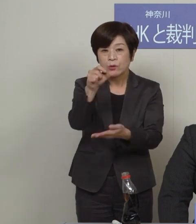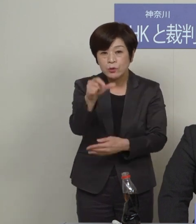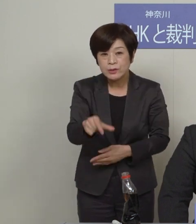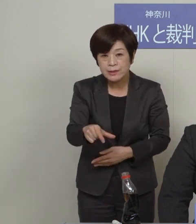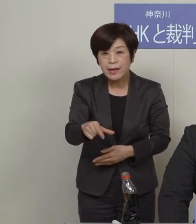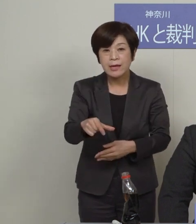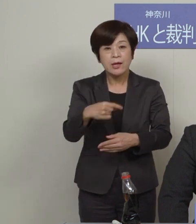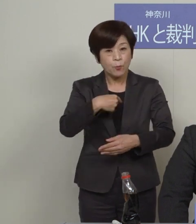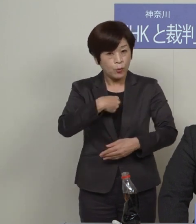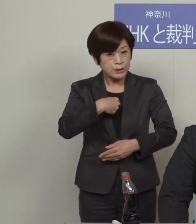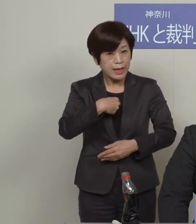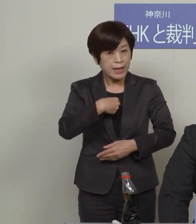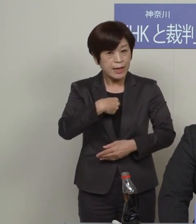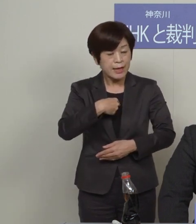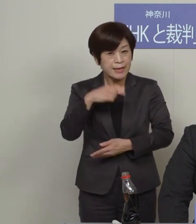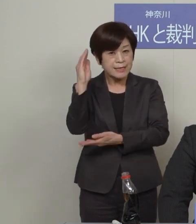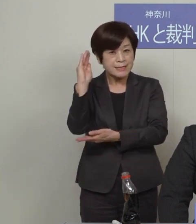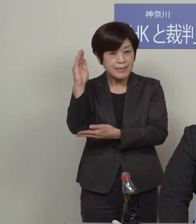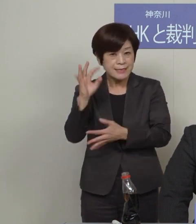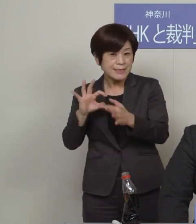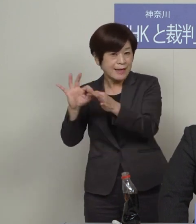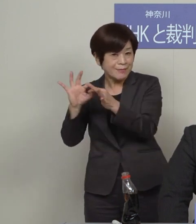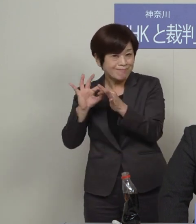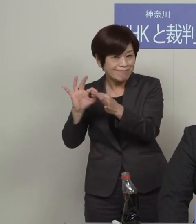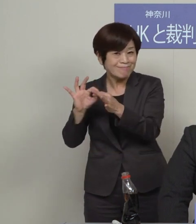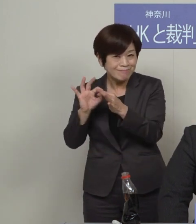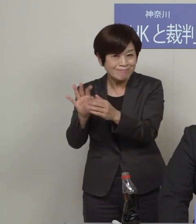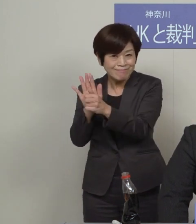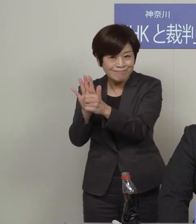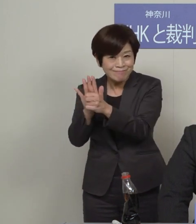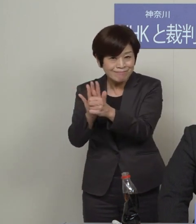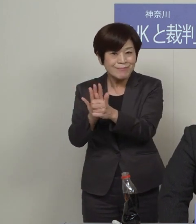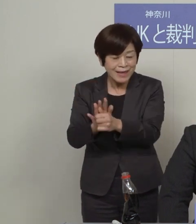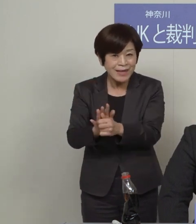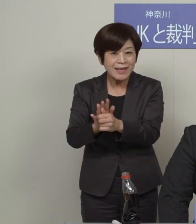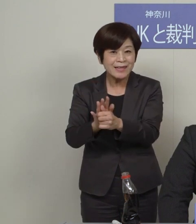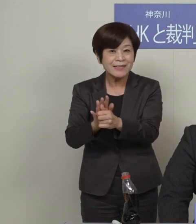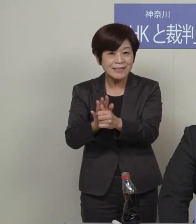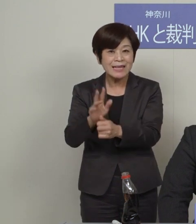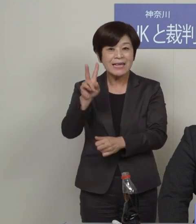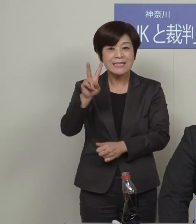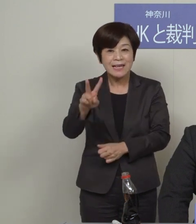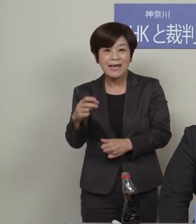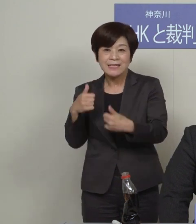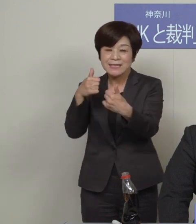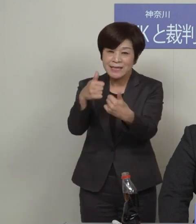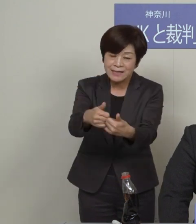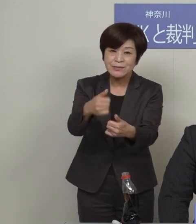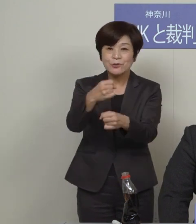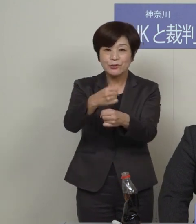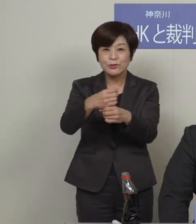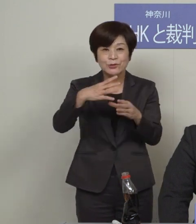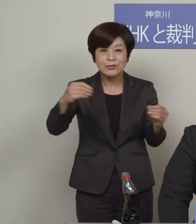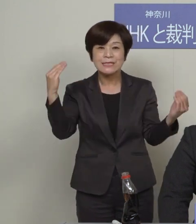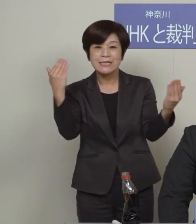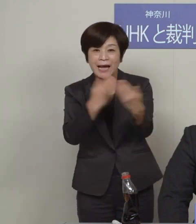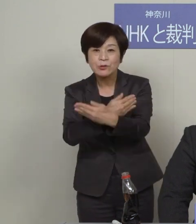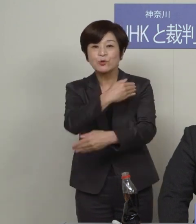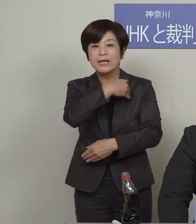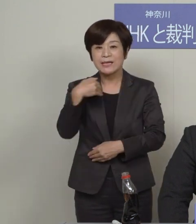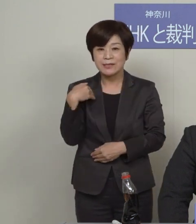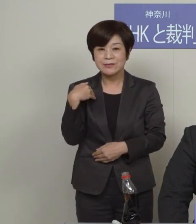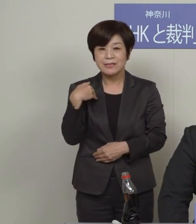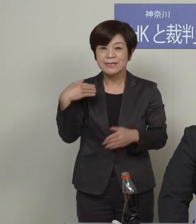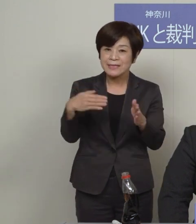が政治に関わることでセカンドチャンスを与えれる国に変えることができると思います。最後に、再チャ